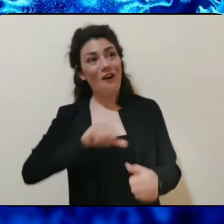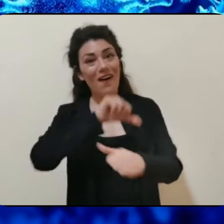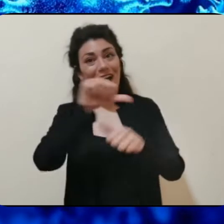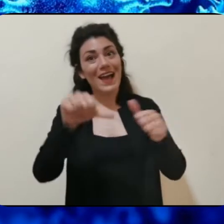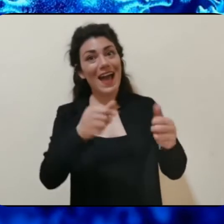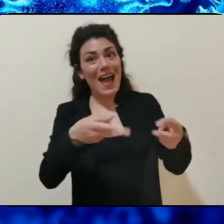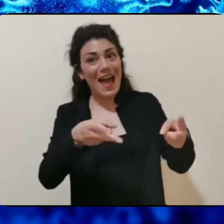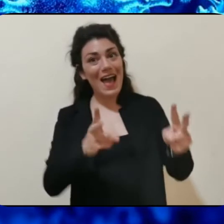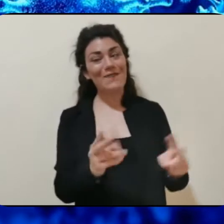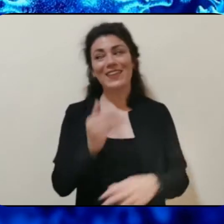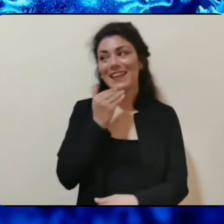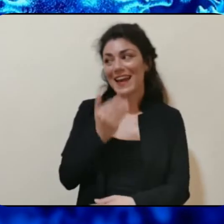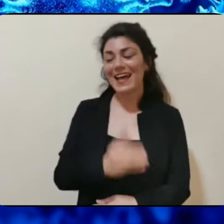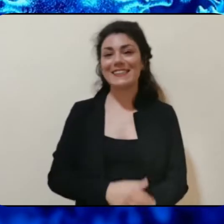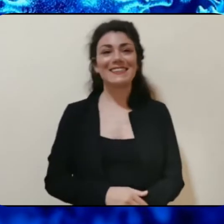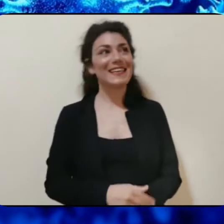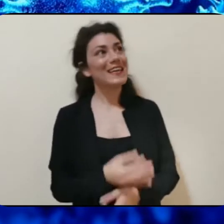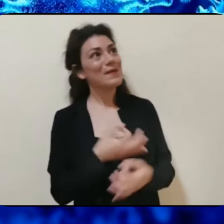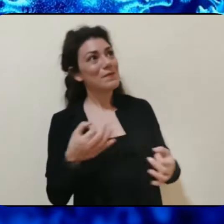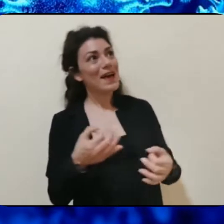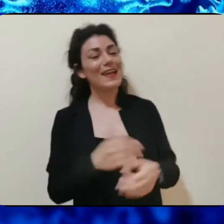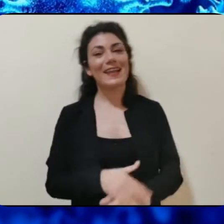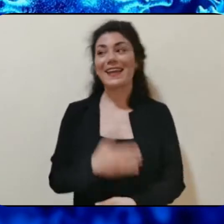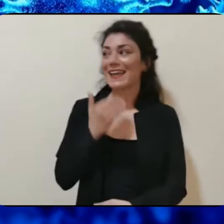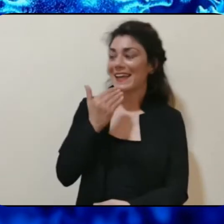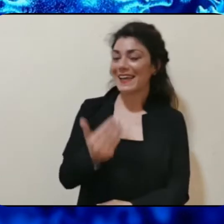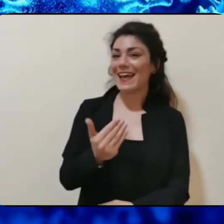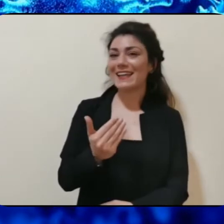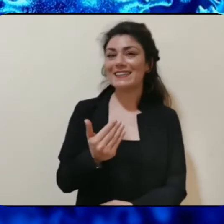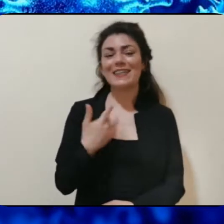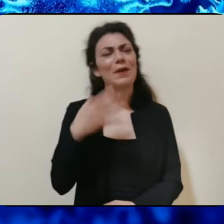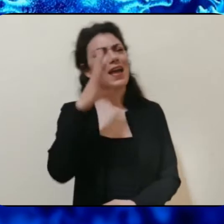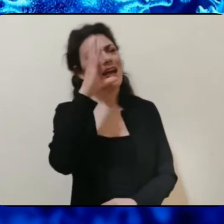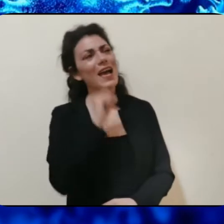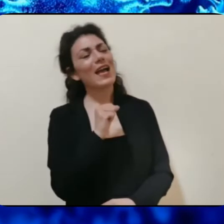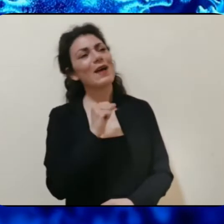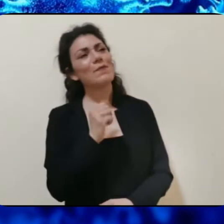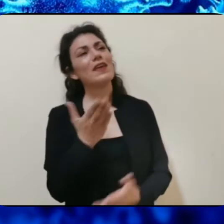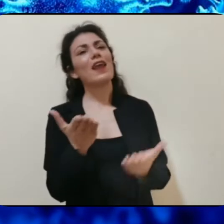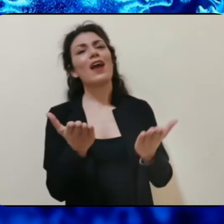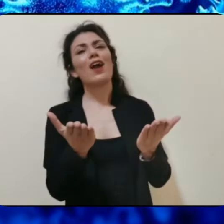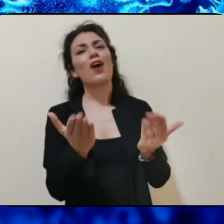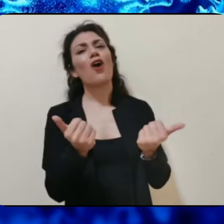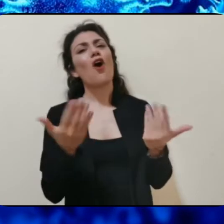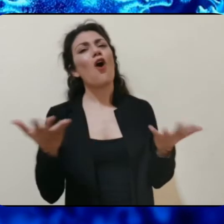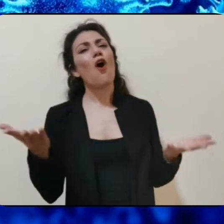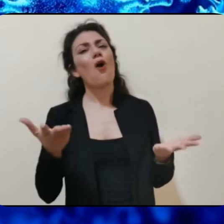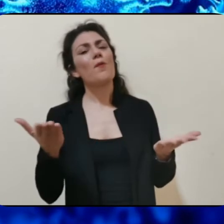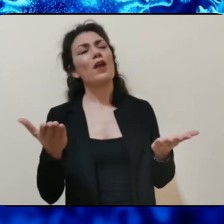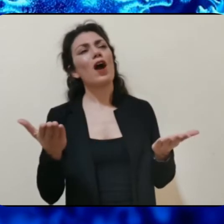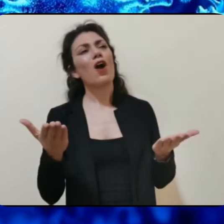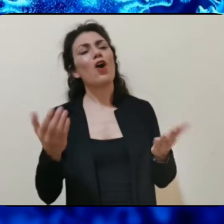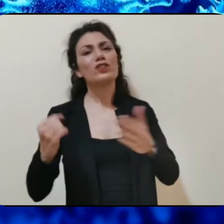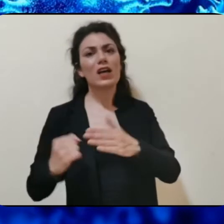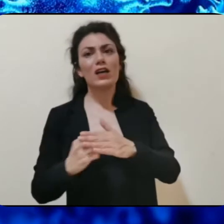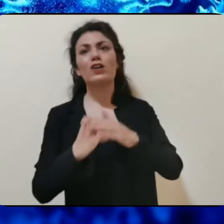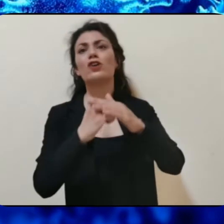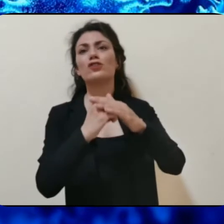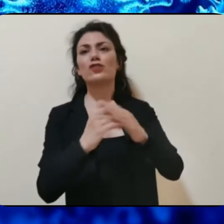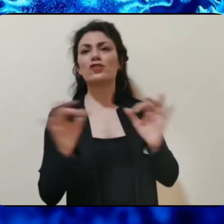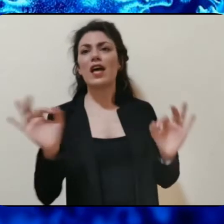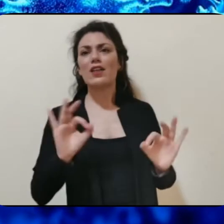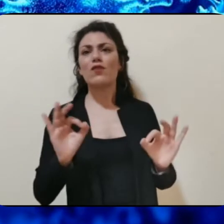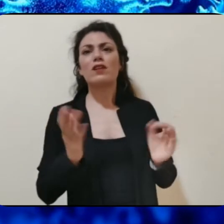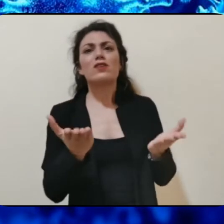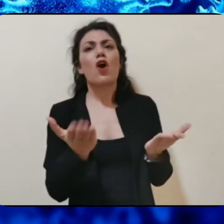nella postazione del sindaco per Grazie. intanto capire quali beni si potranno acquistare da questo momento in poi attraverso